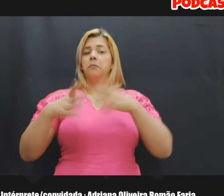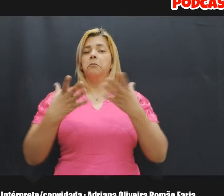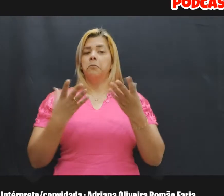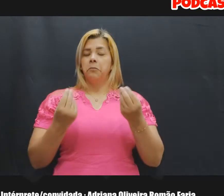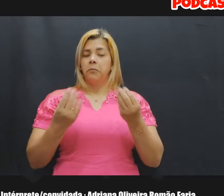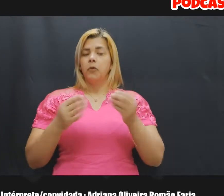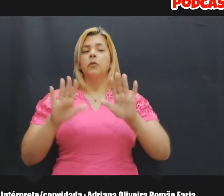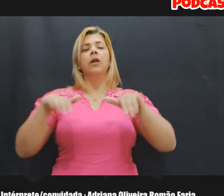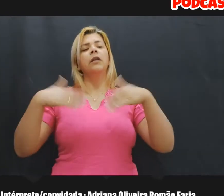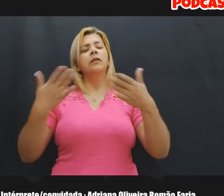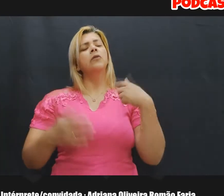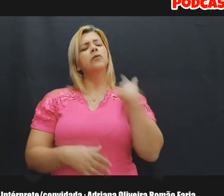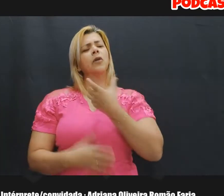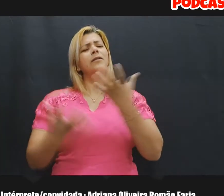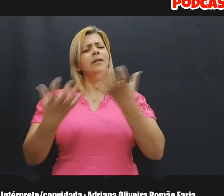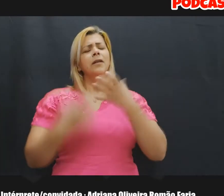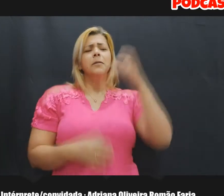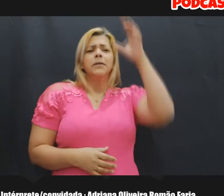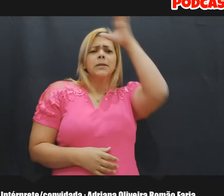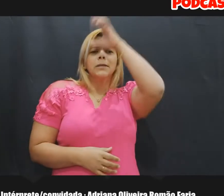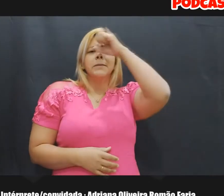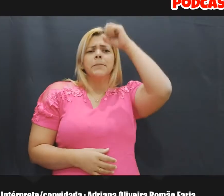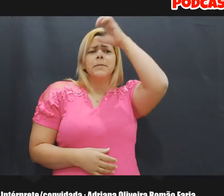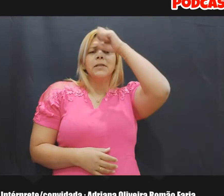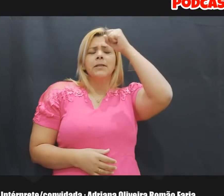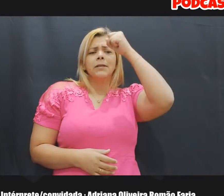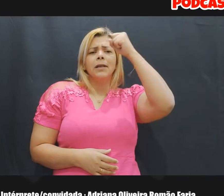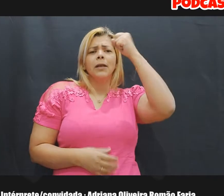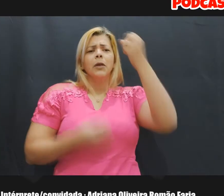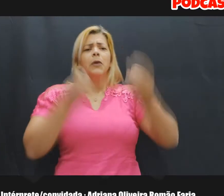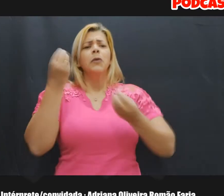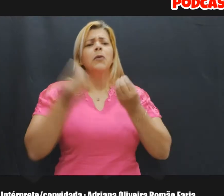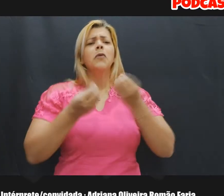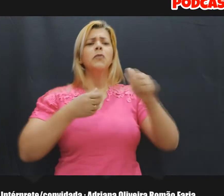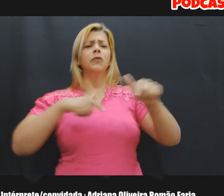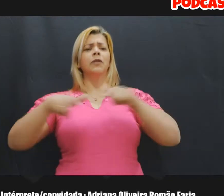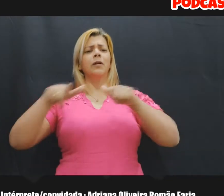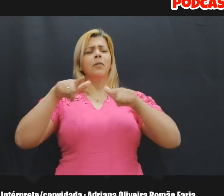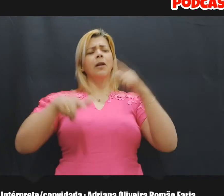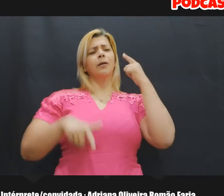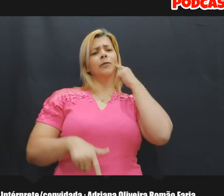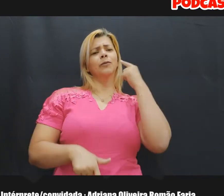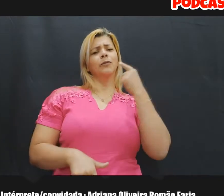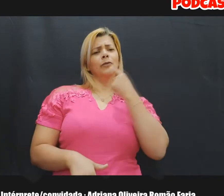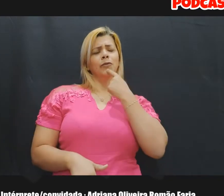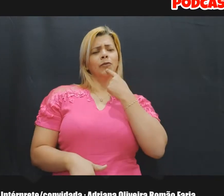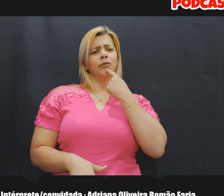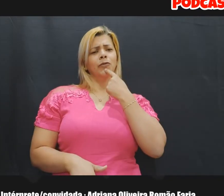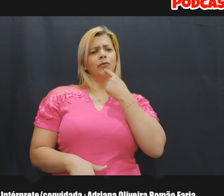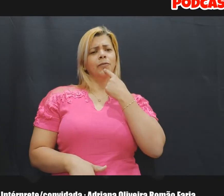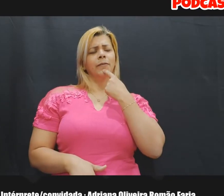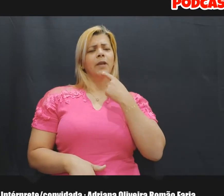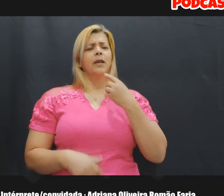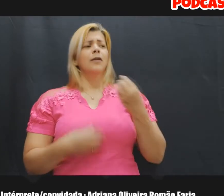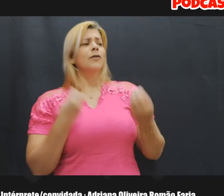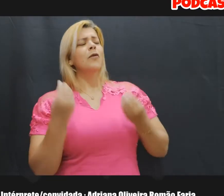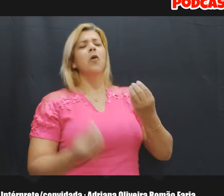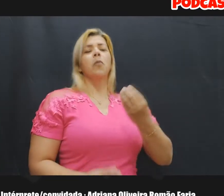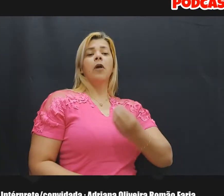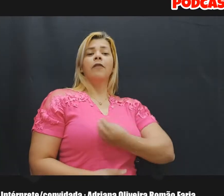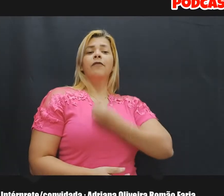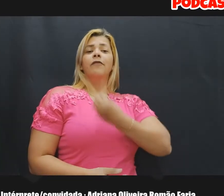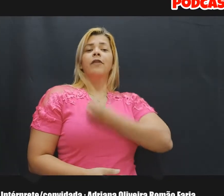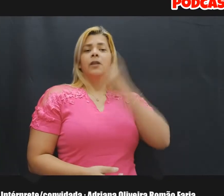nós queremos aprender um pouco mais sobre como é lidar com o público surdo, como que é a vida de uma pessoa